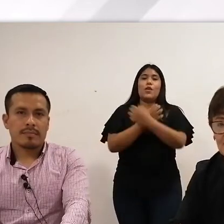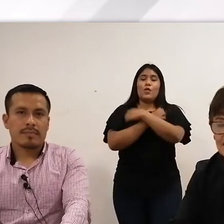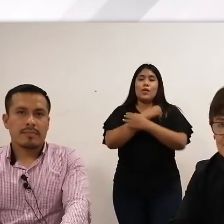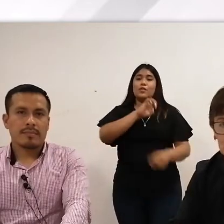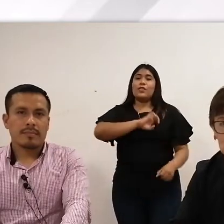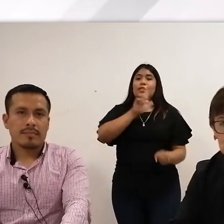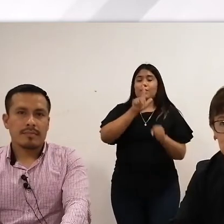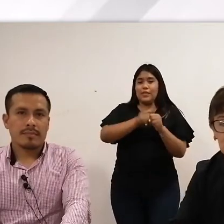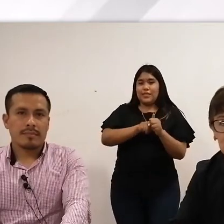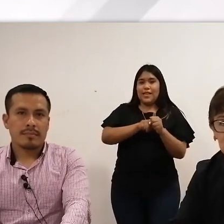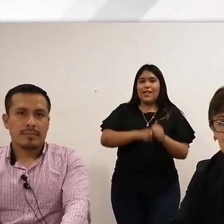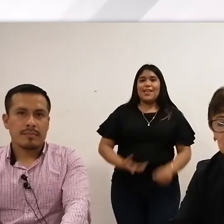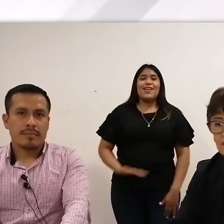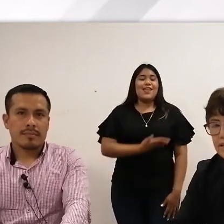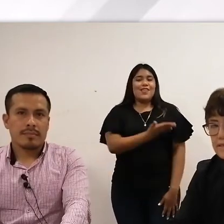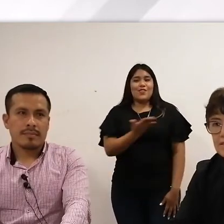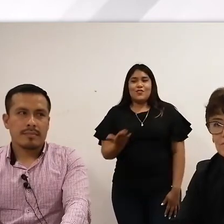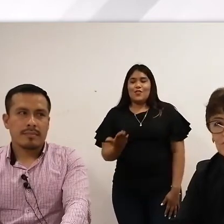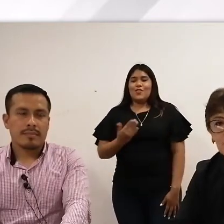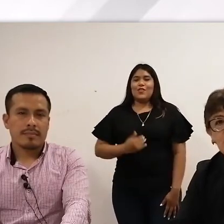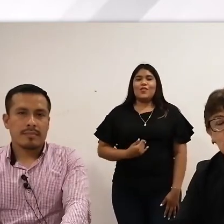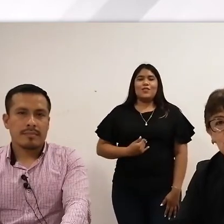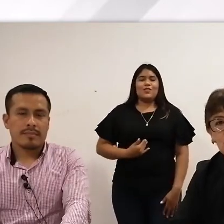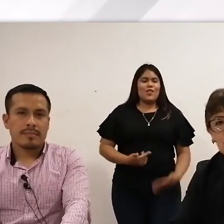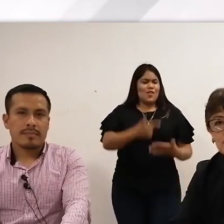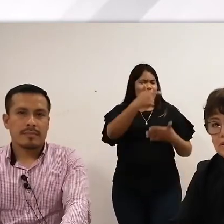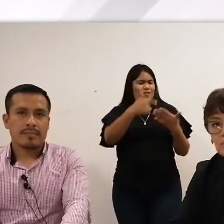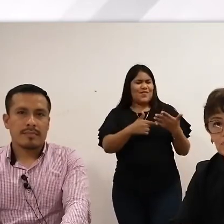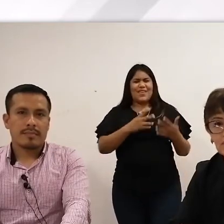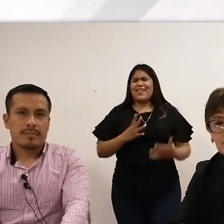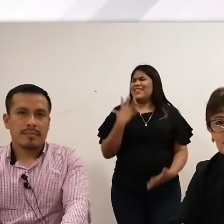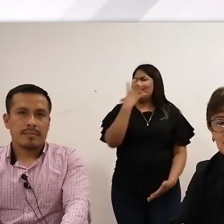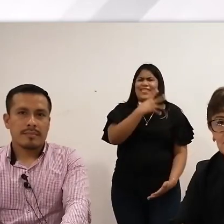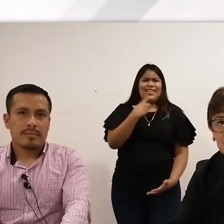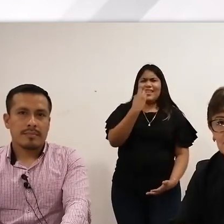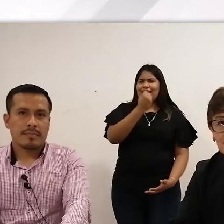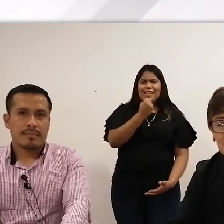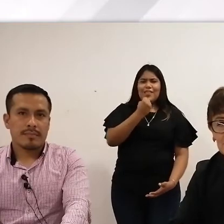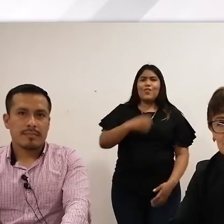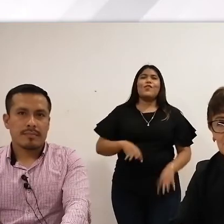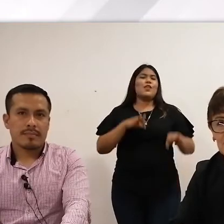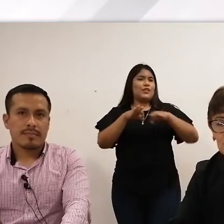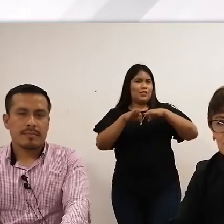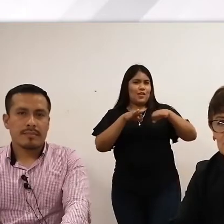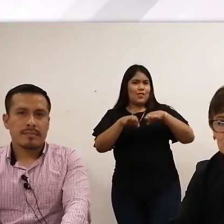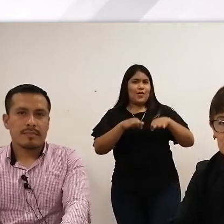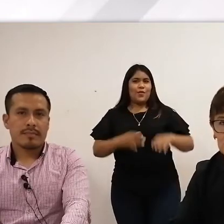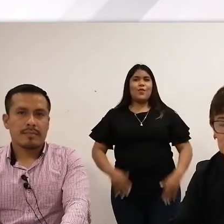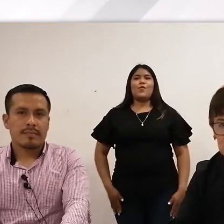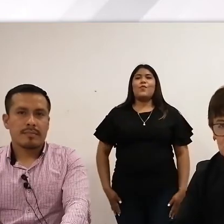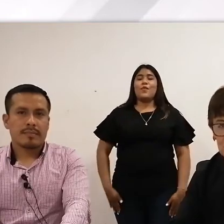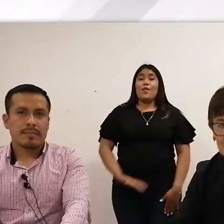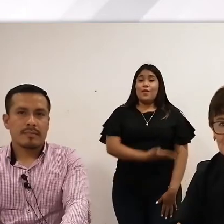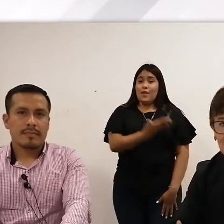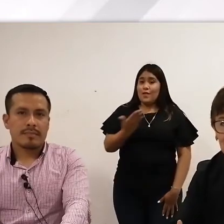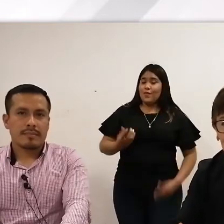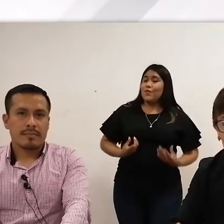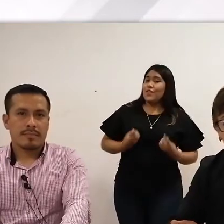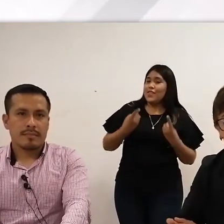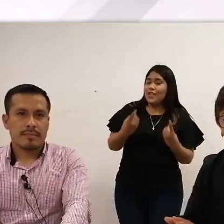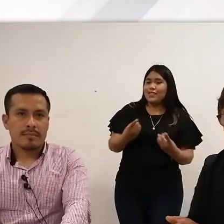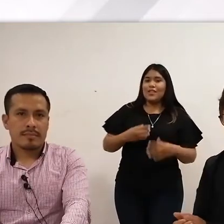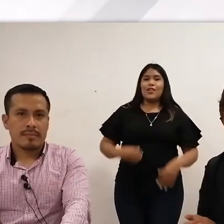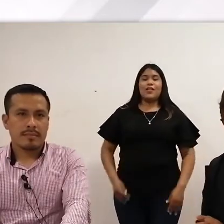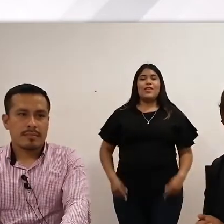especial. Estamos justamente hablando de este trabajo tan importante que se hace a favor de las personas sordas.